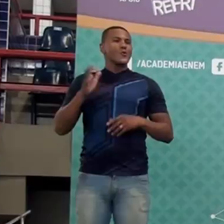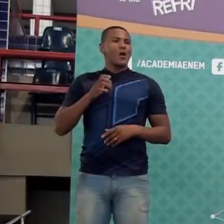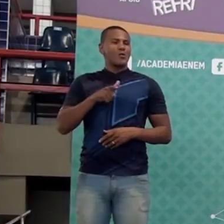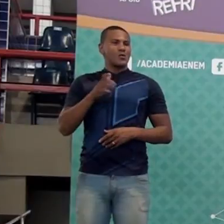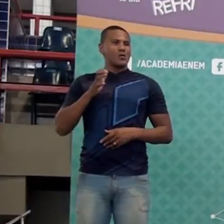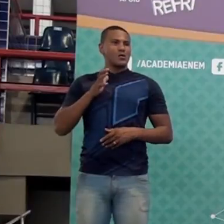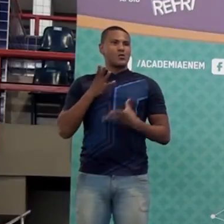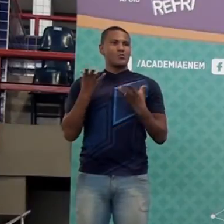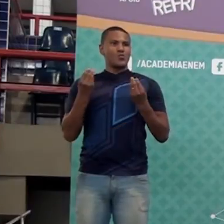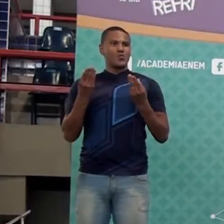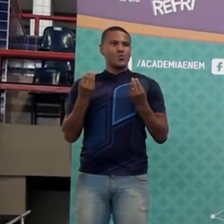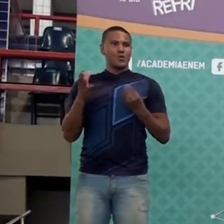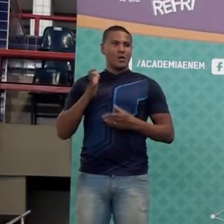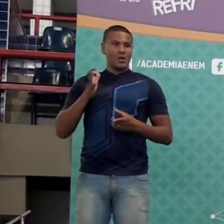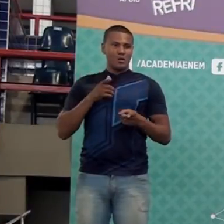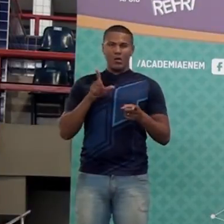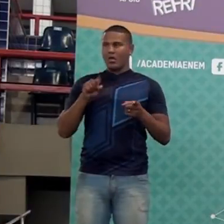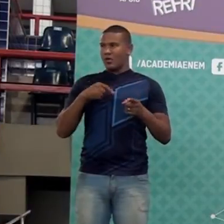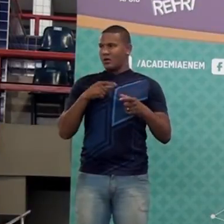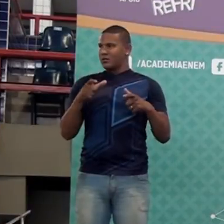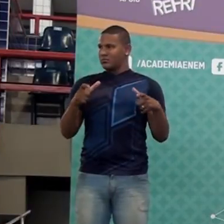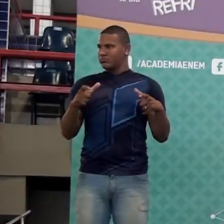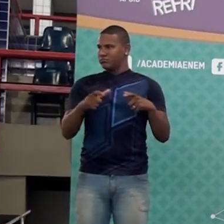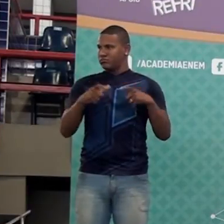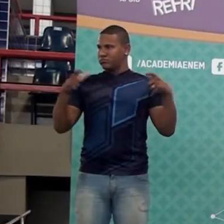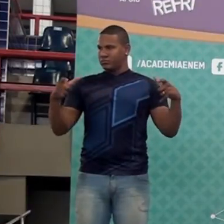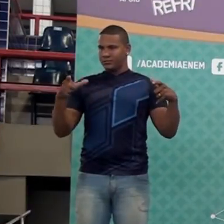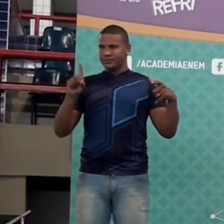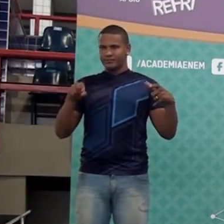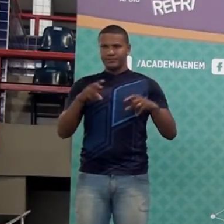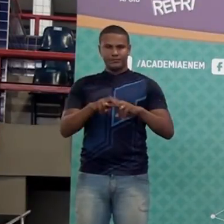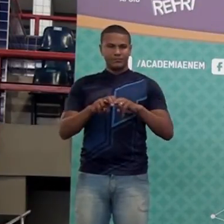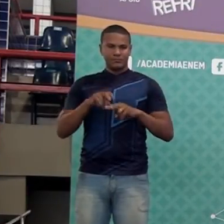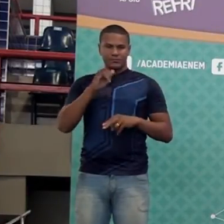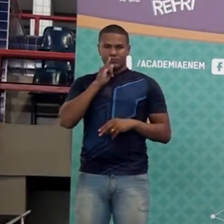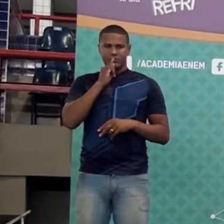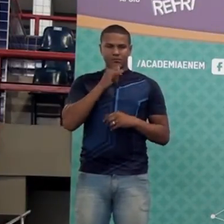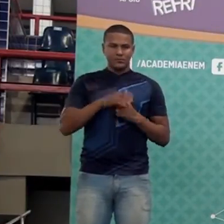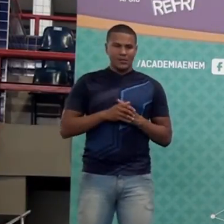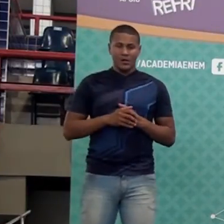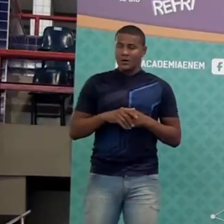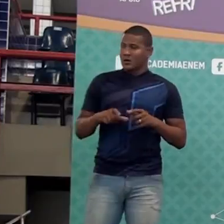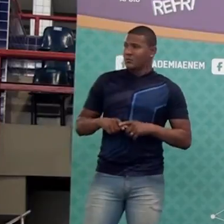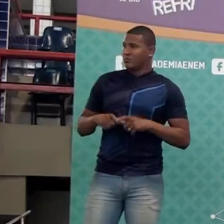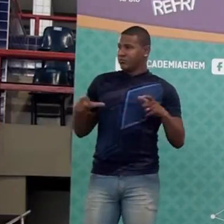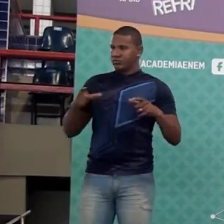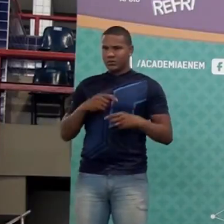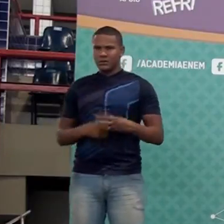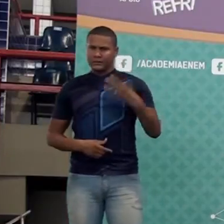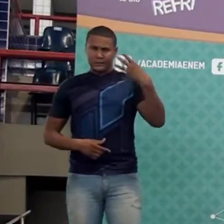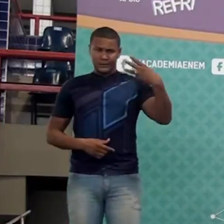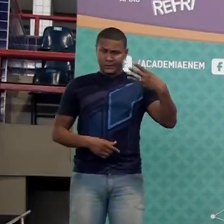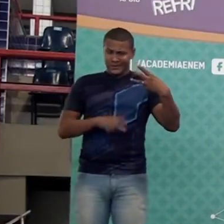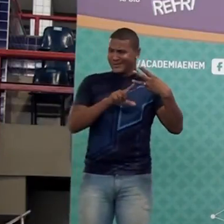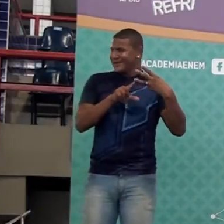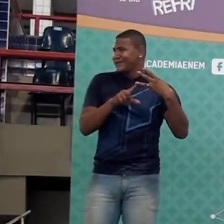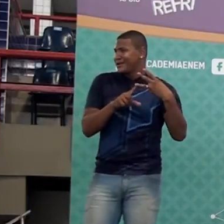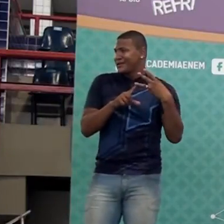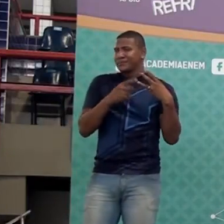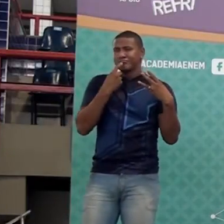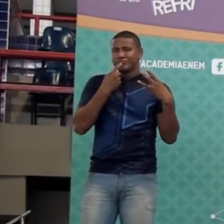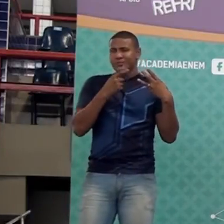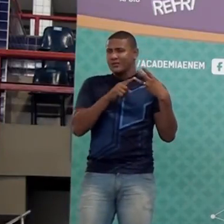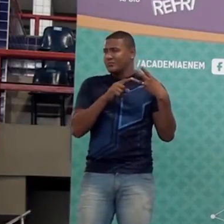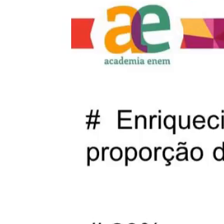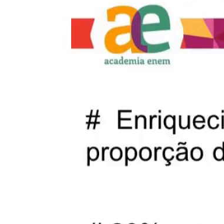20%, ou seja, você aumentar a proporção do urânio 235 de 3 até 20%, o